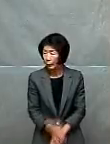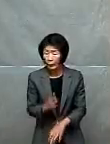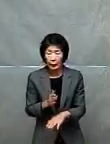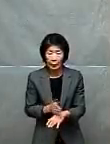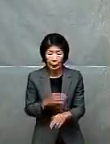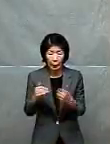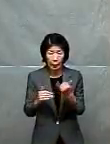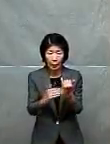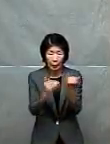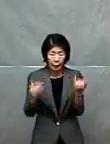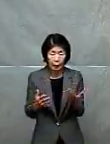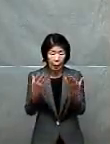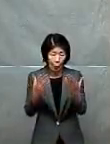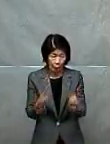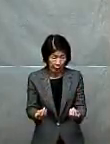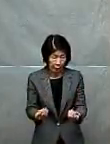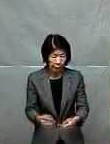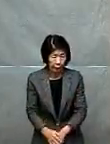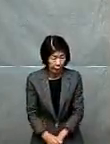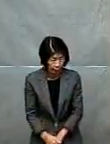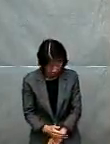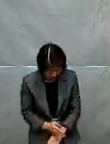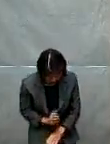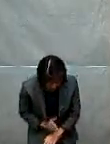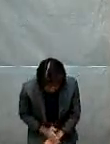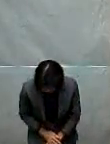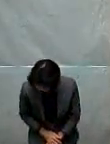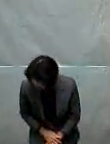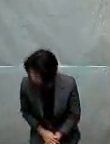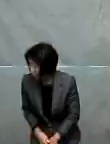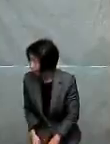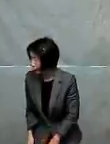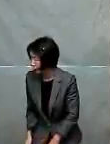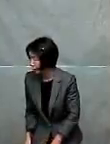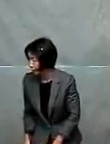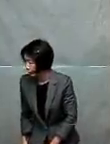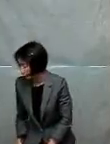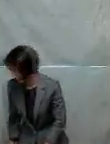ではこれをもちまして知事の記者会見を終了させていただきます。ありがとうございました。